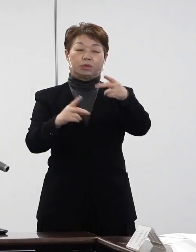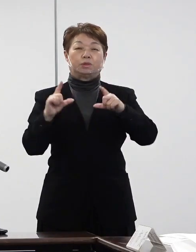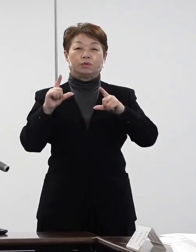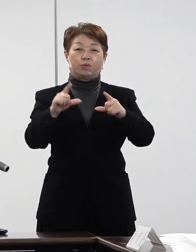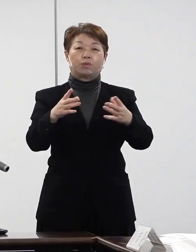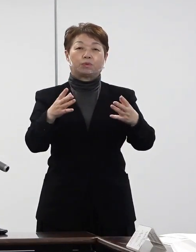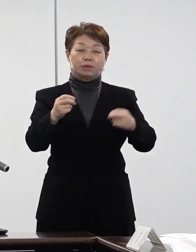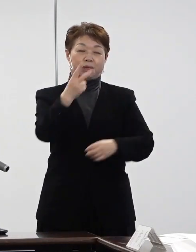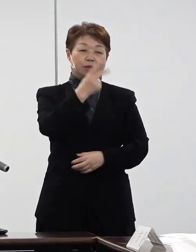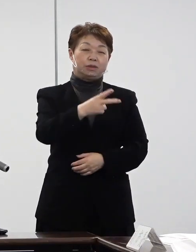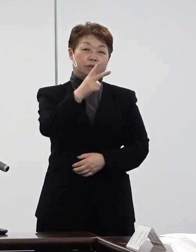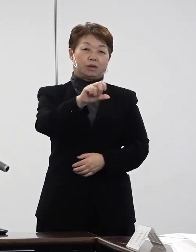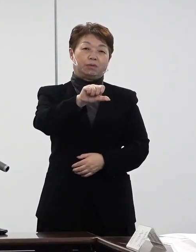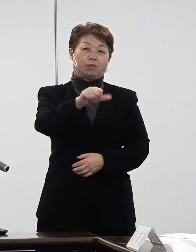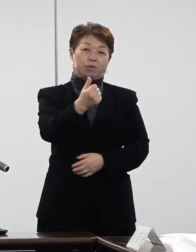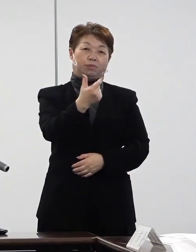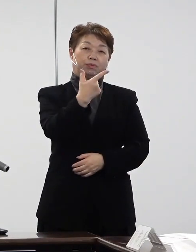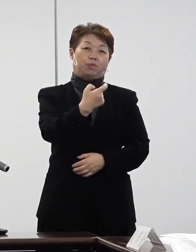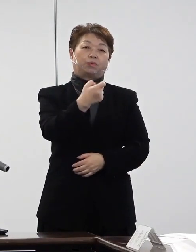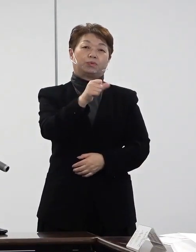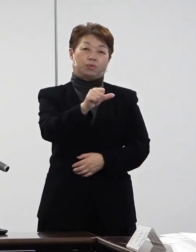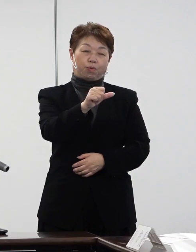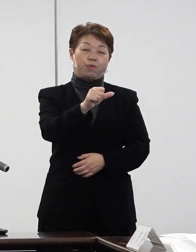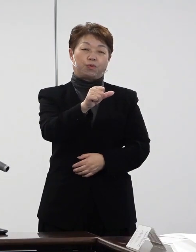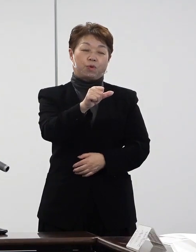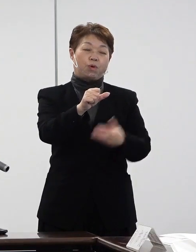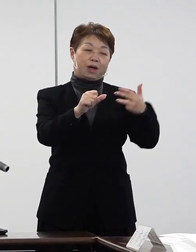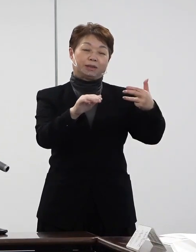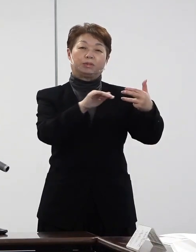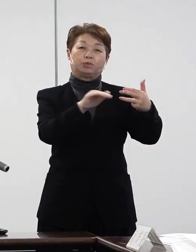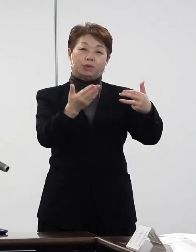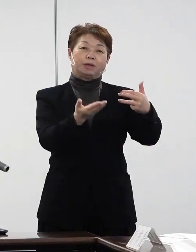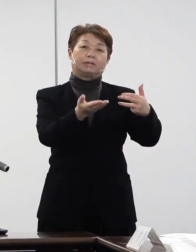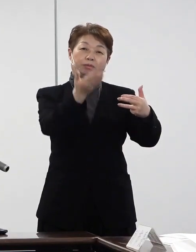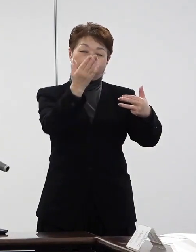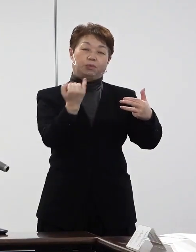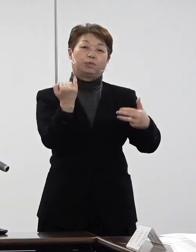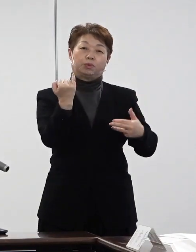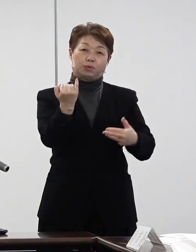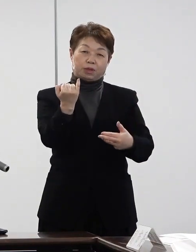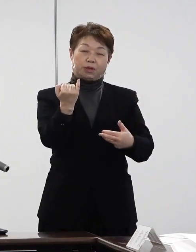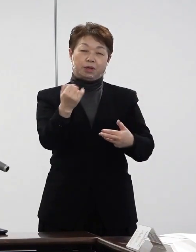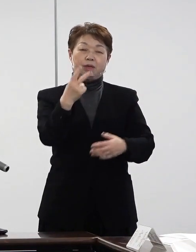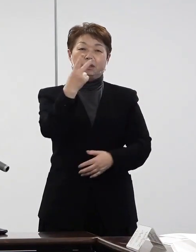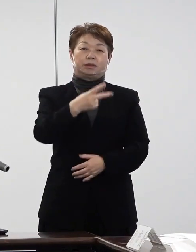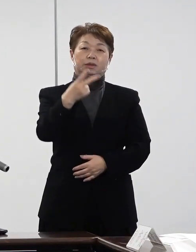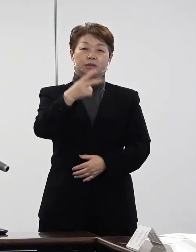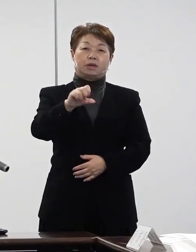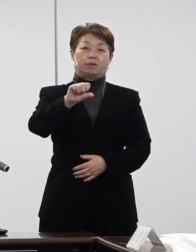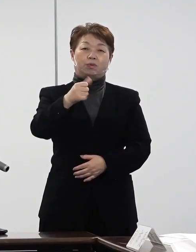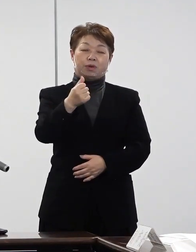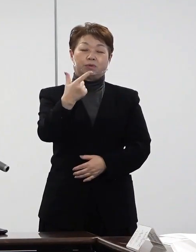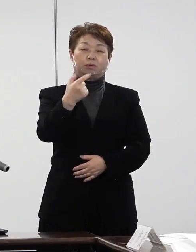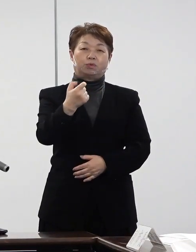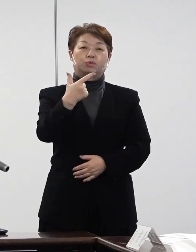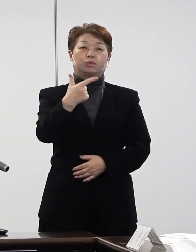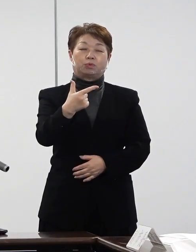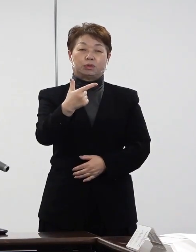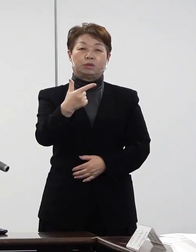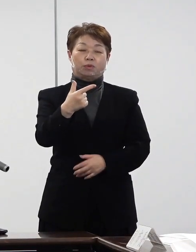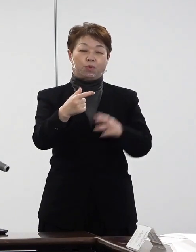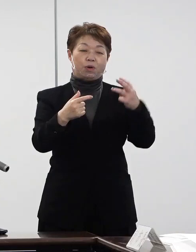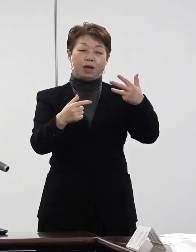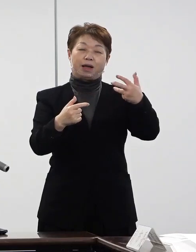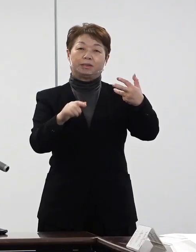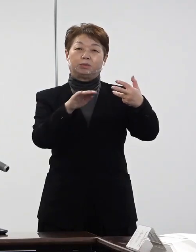ました2565例目の80代以上女性、2566例目の